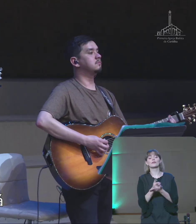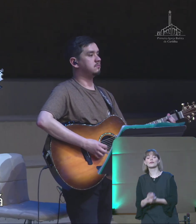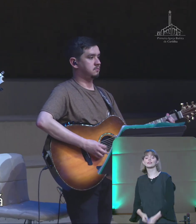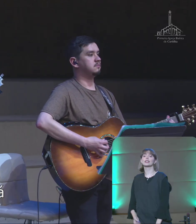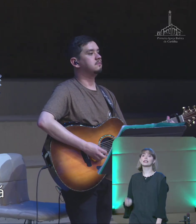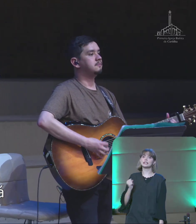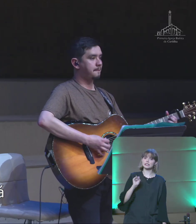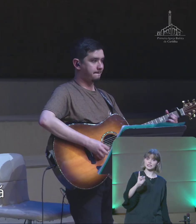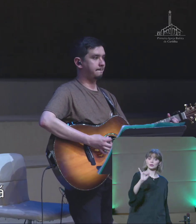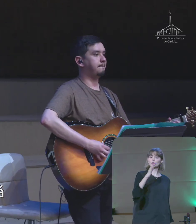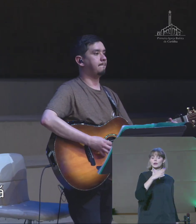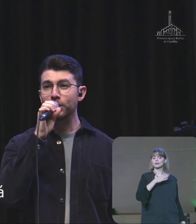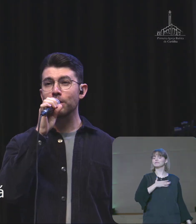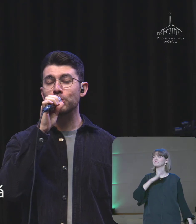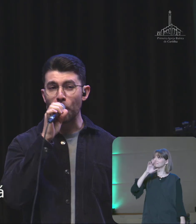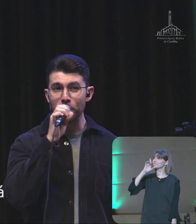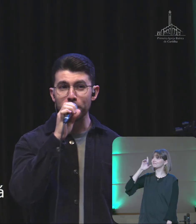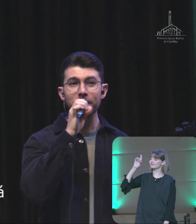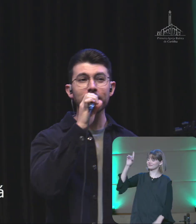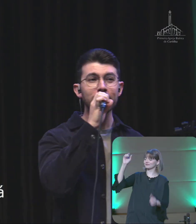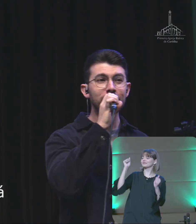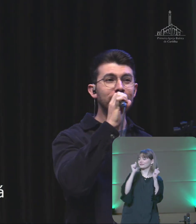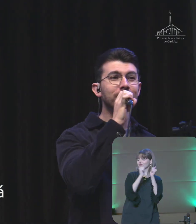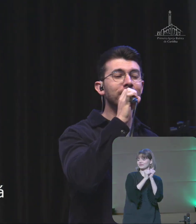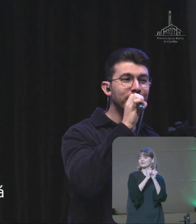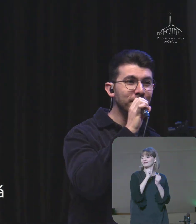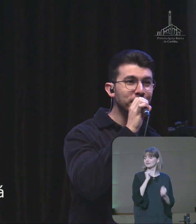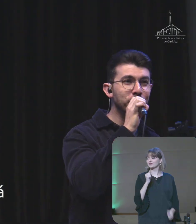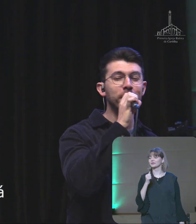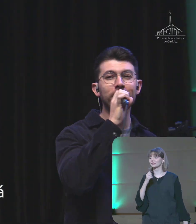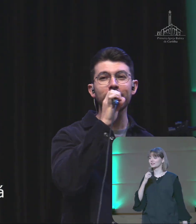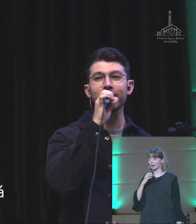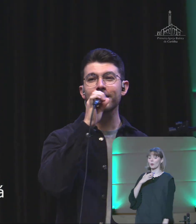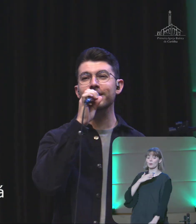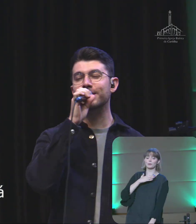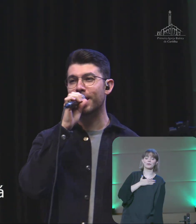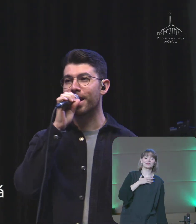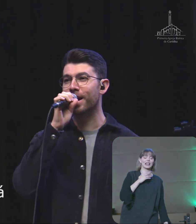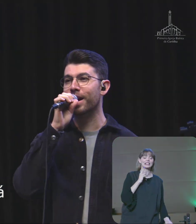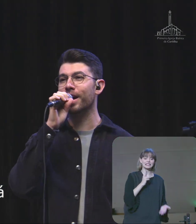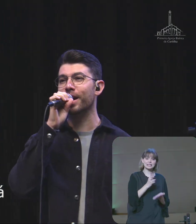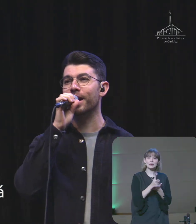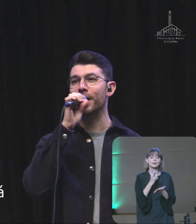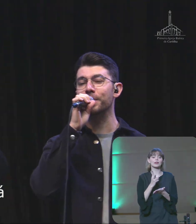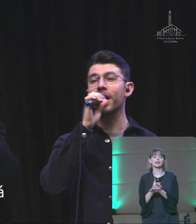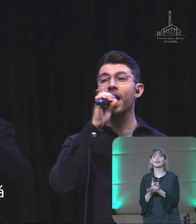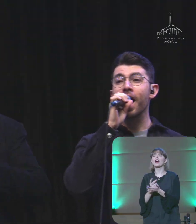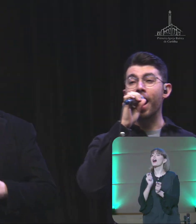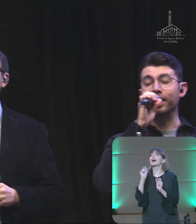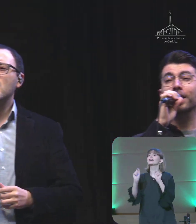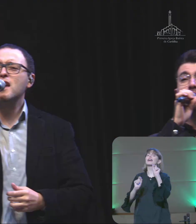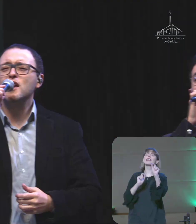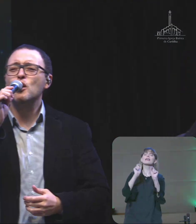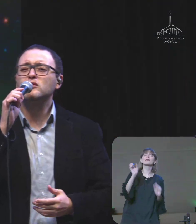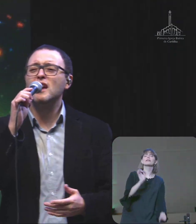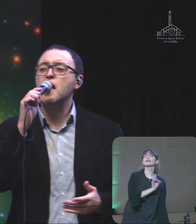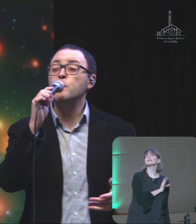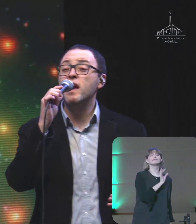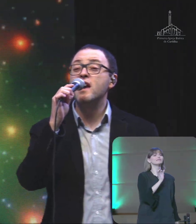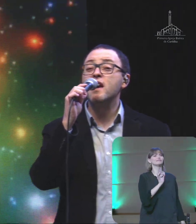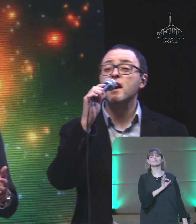está. E se o meu Deus comigo está, a quem